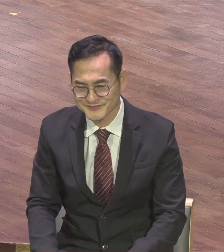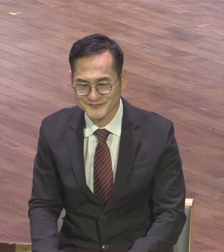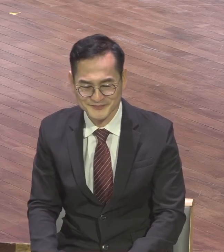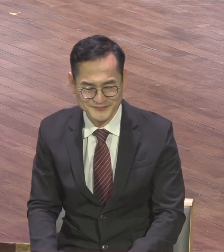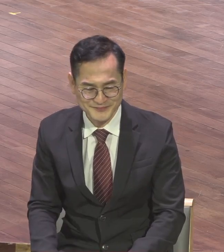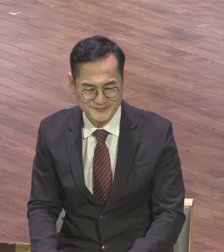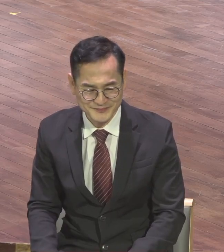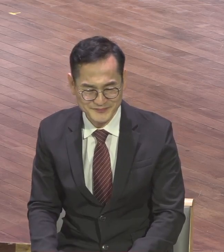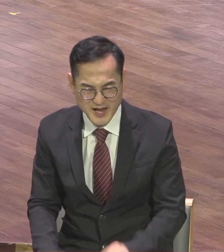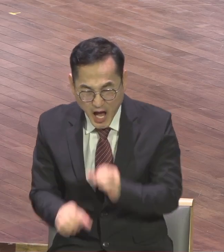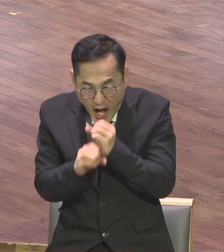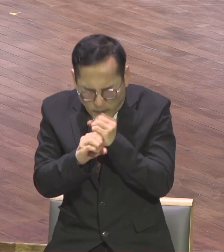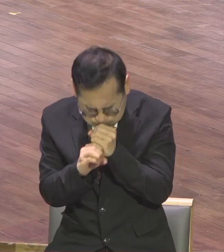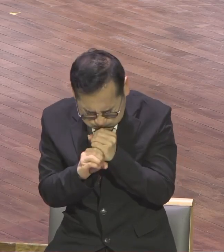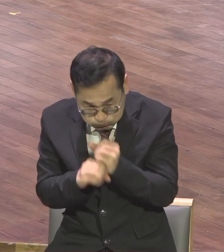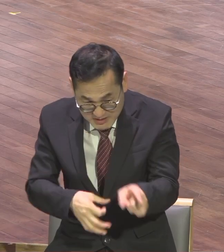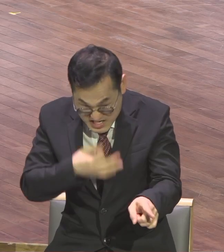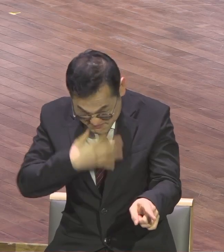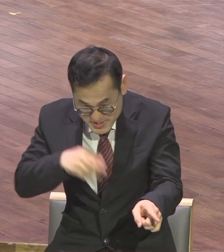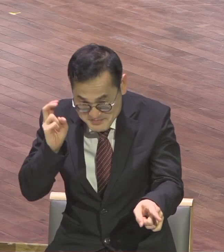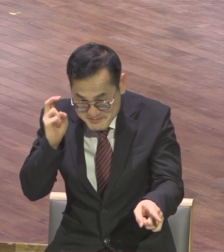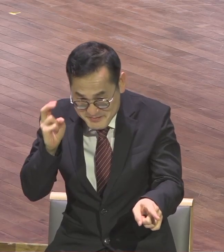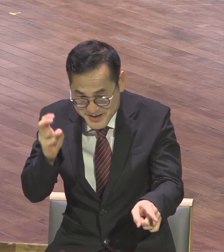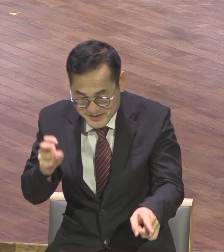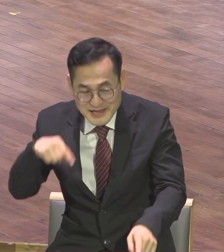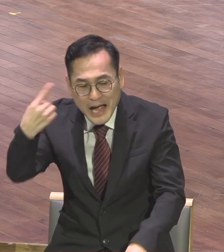오늘 좀 힘들었을 거예요.